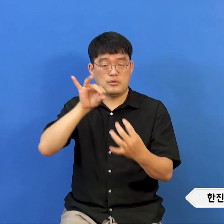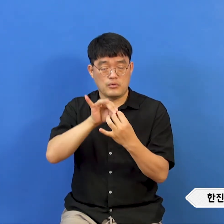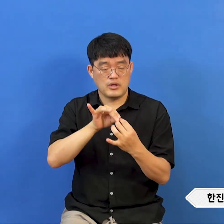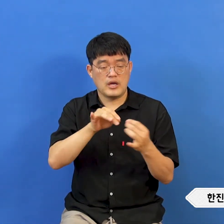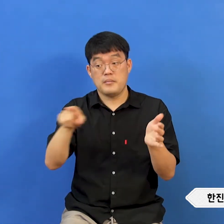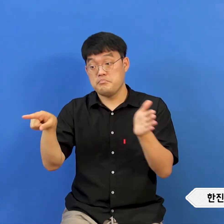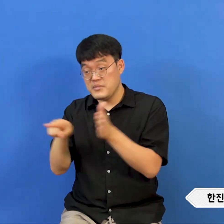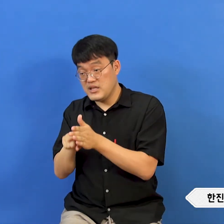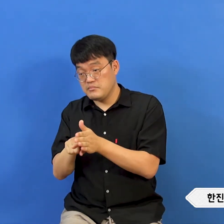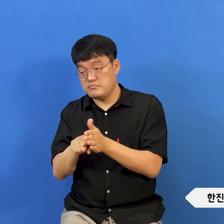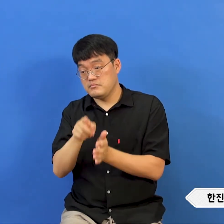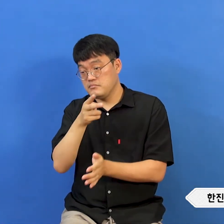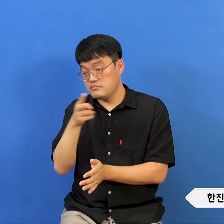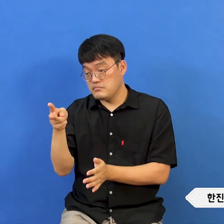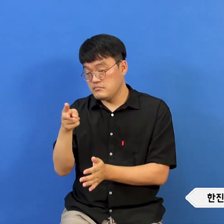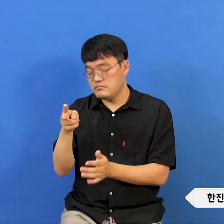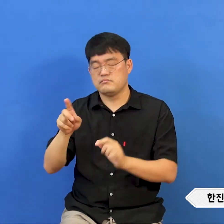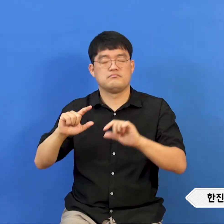아닙니다.